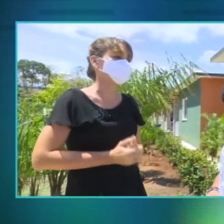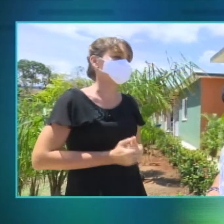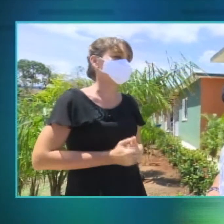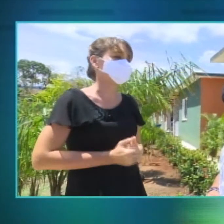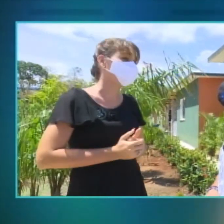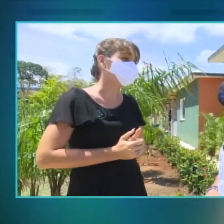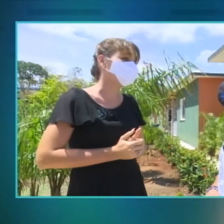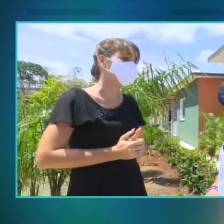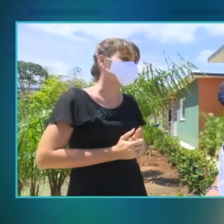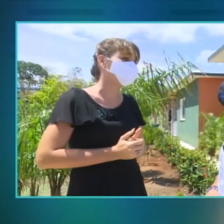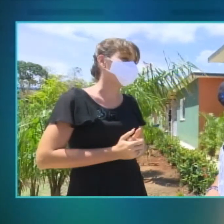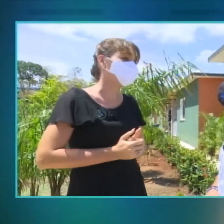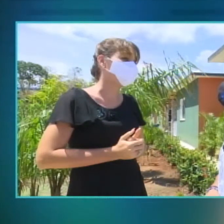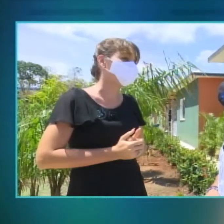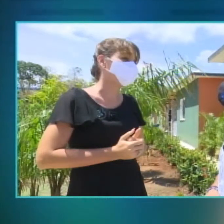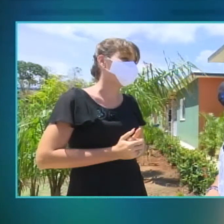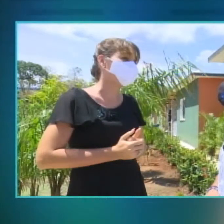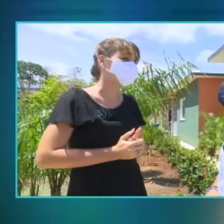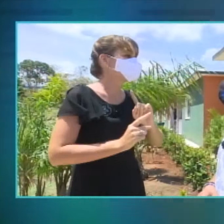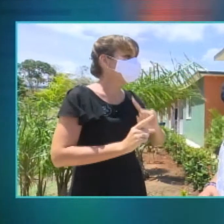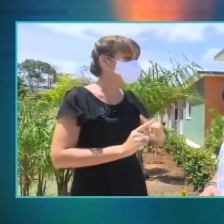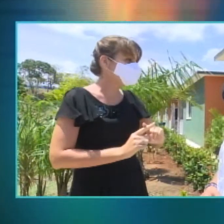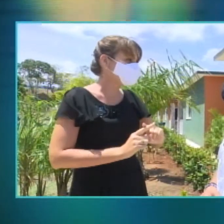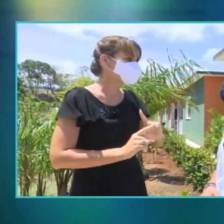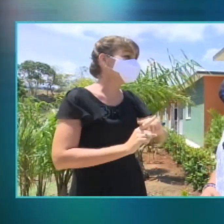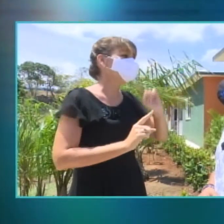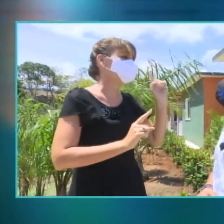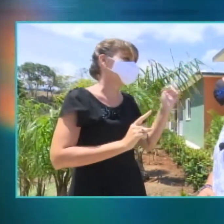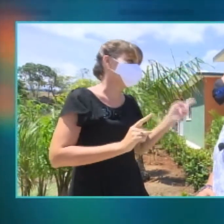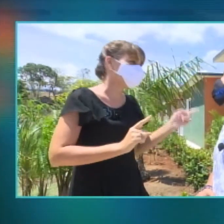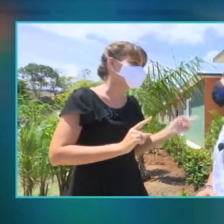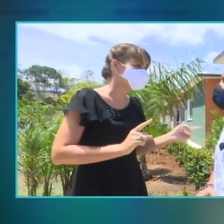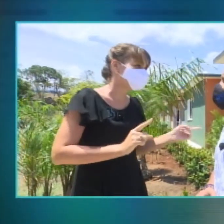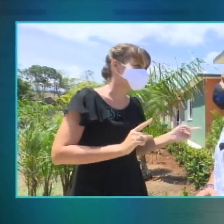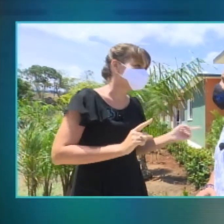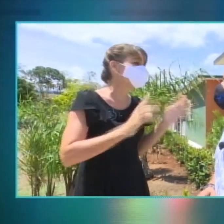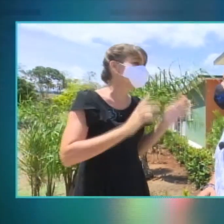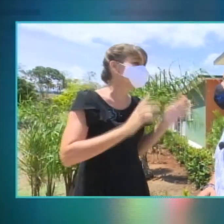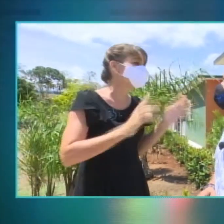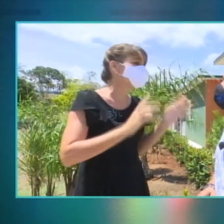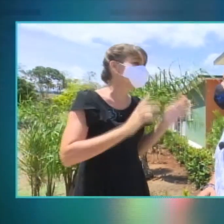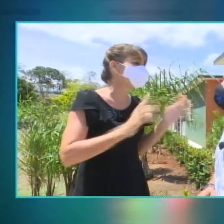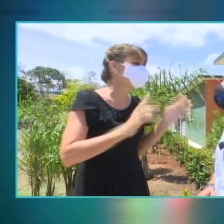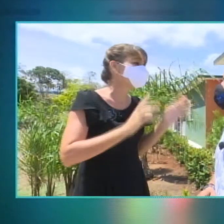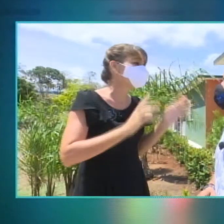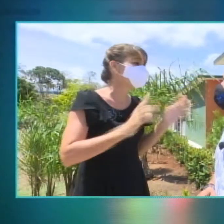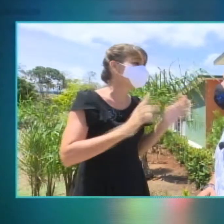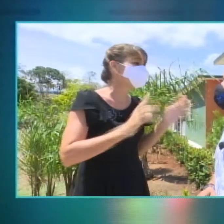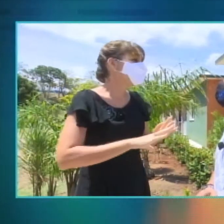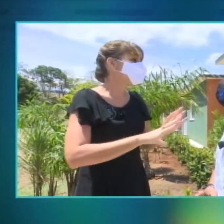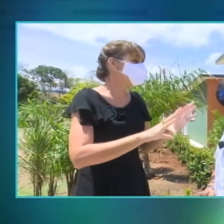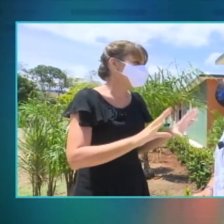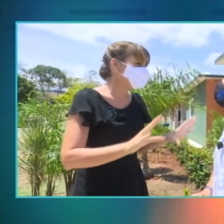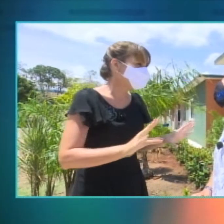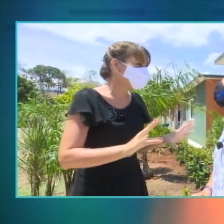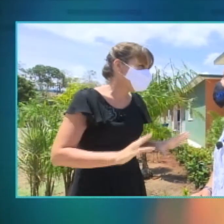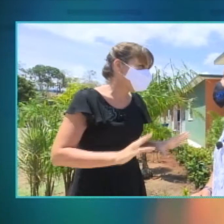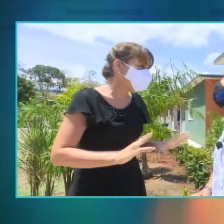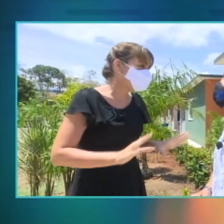aniversario de La Habana. Y además de eso, salidas interprovinciales de pasadías de un día. ¿Quiénes comprenderían?